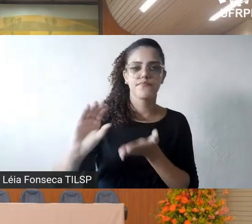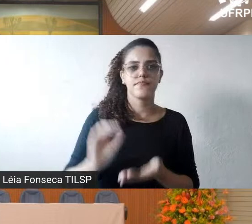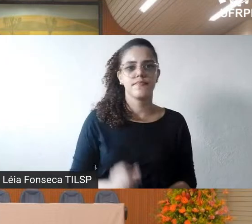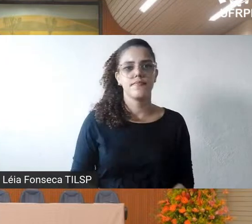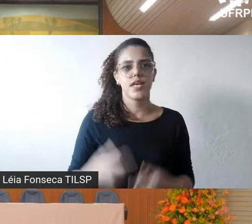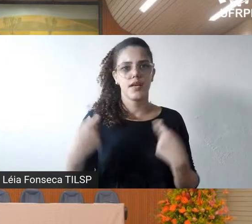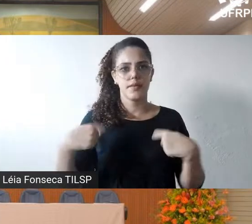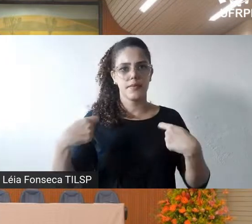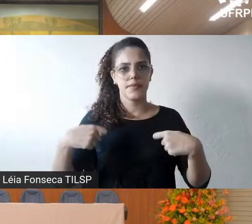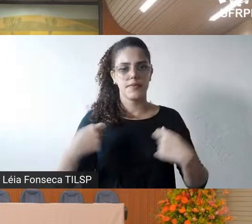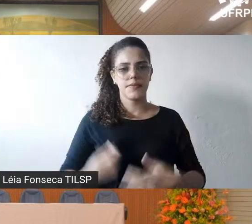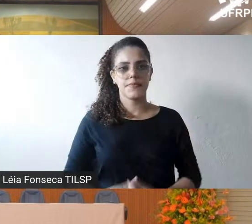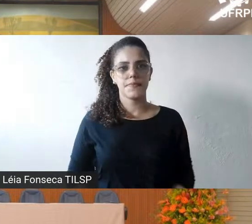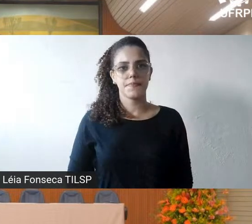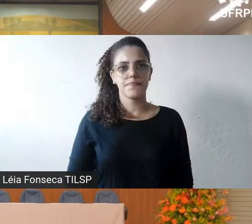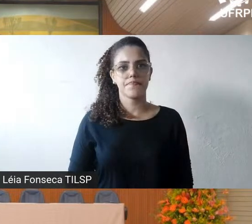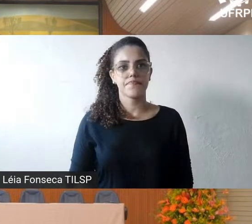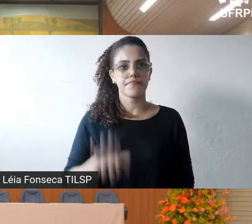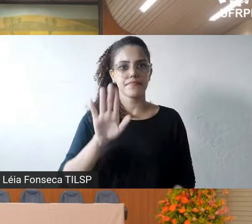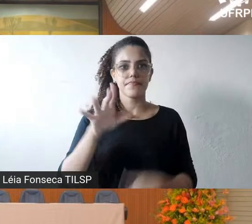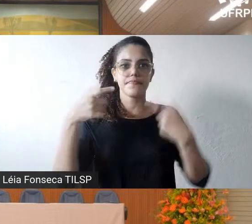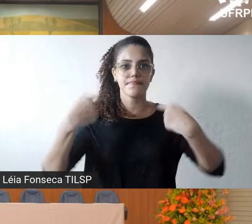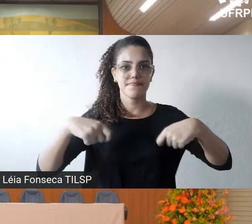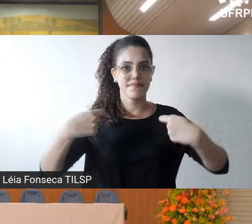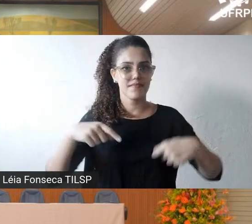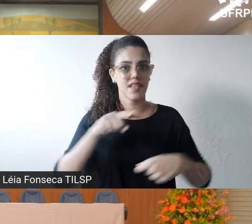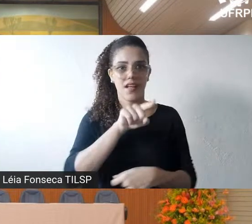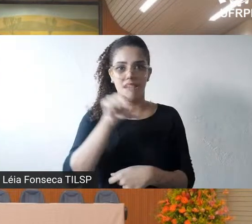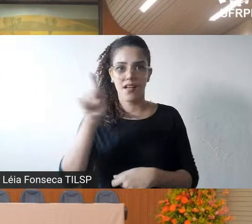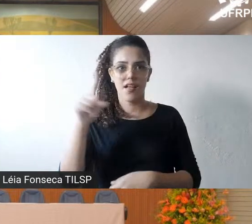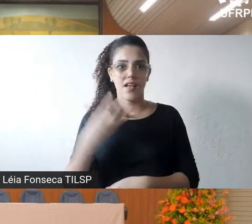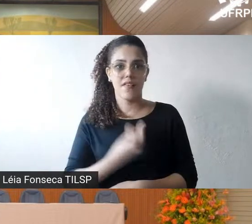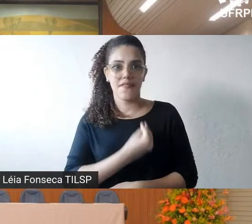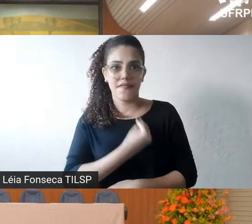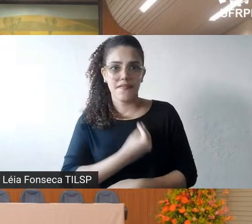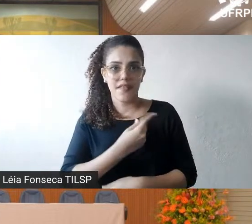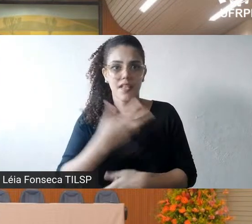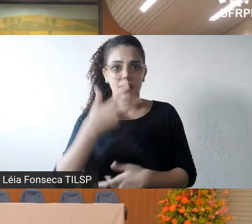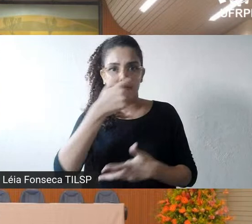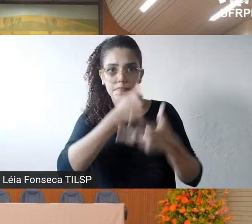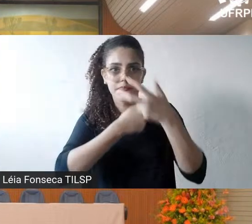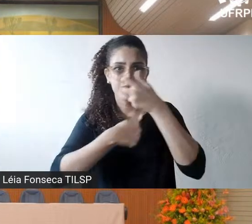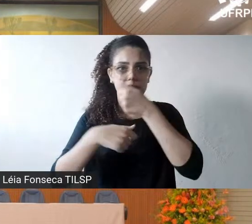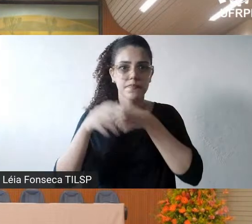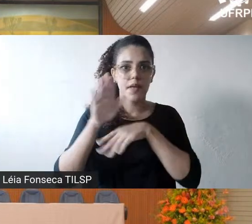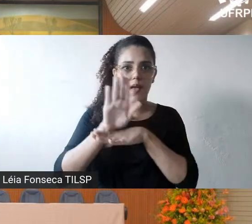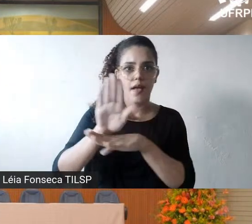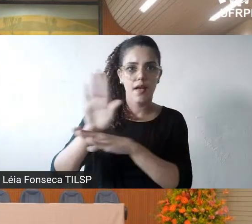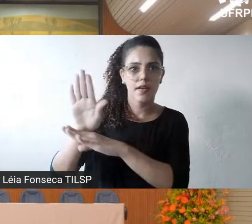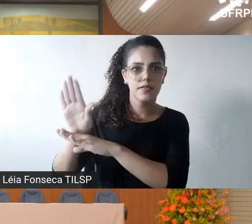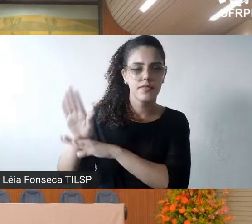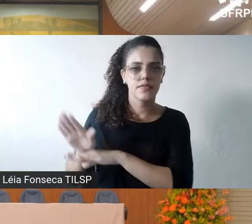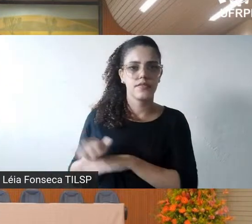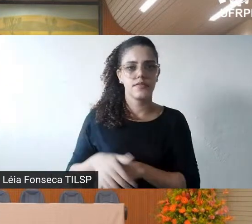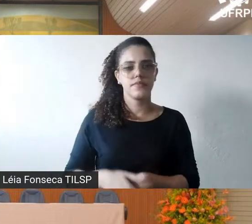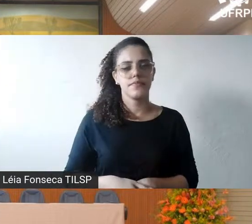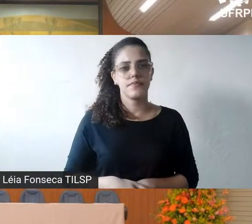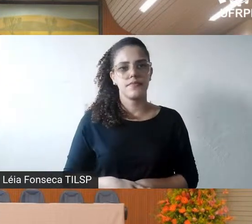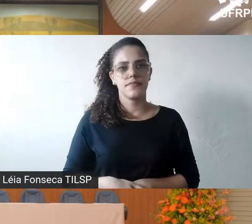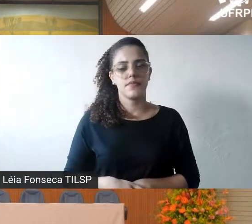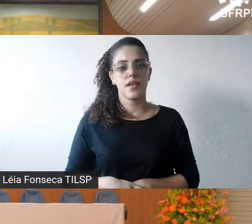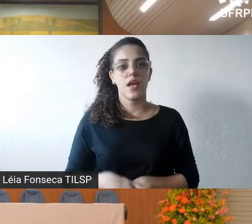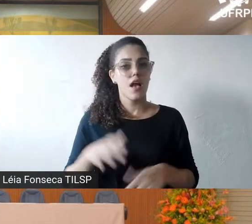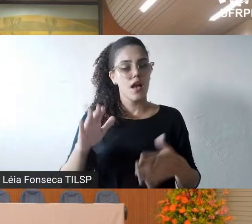Mas a gente precisa salvar vidas. Talvez muitos não tenham ainda, espero que não